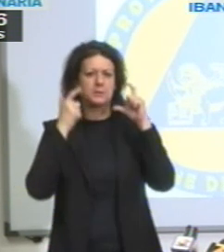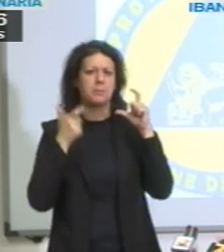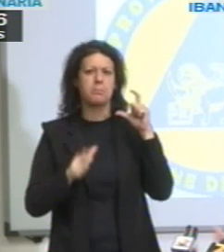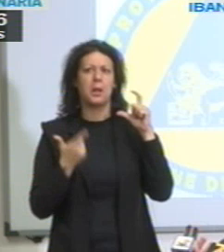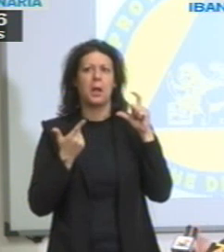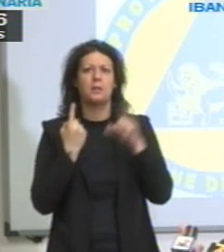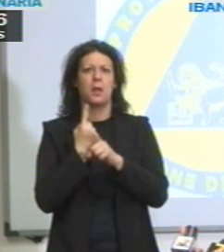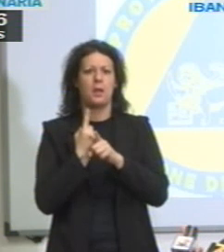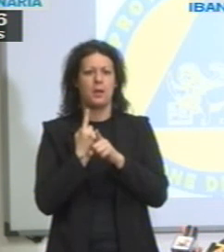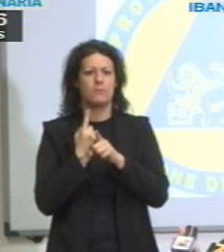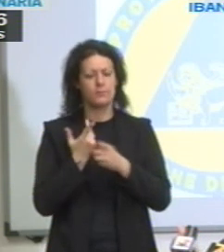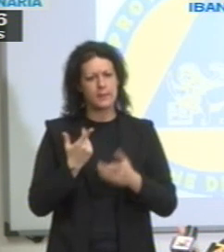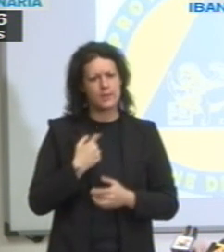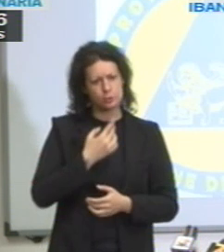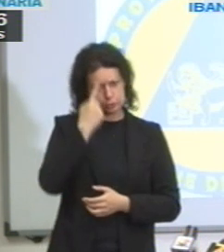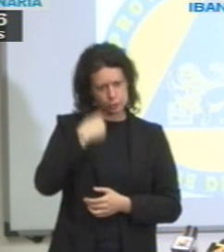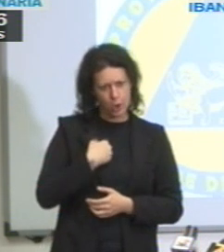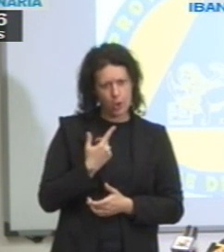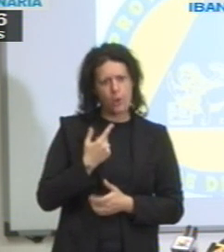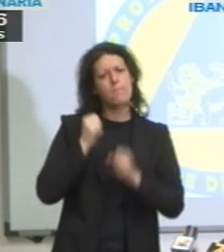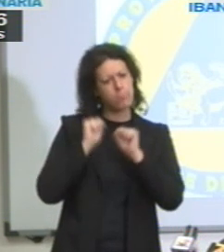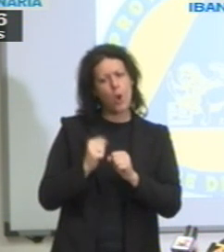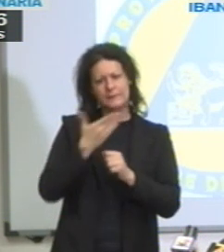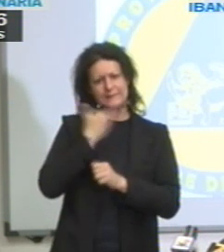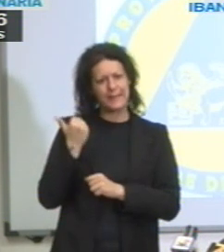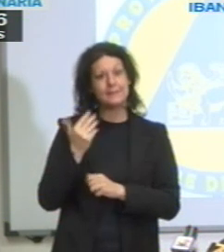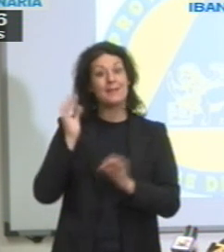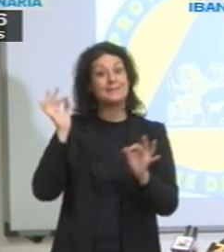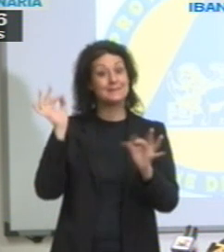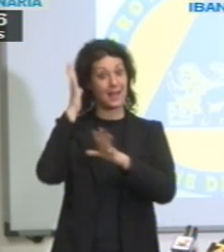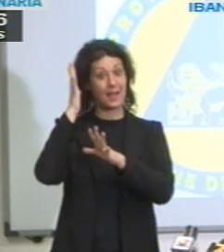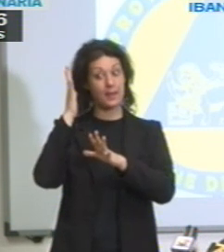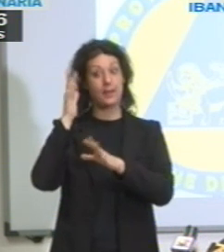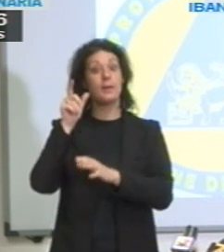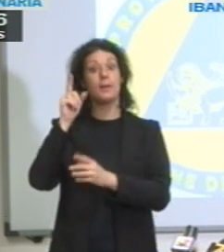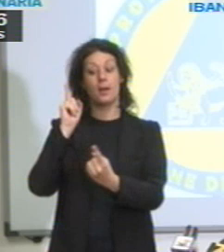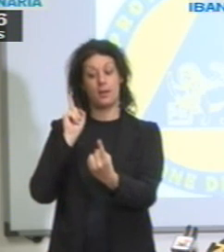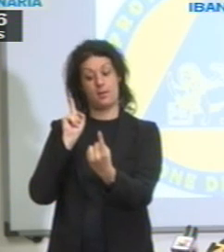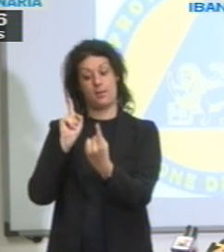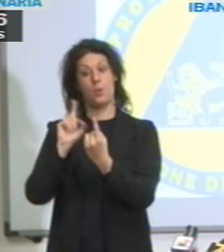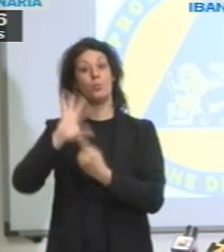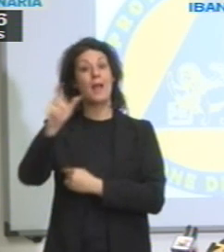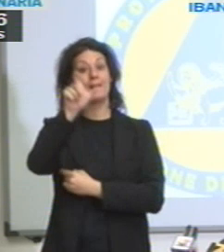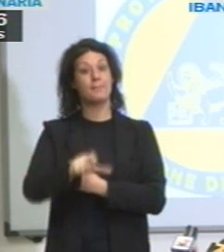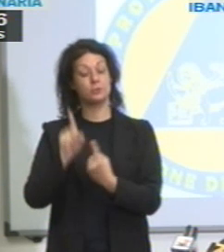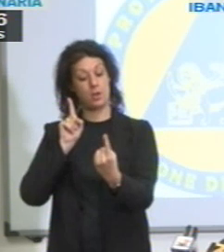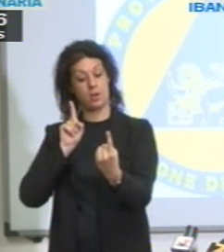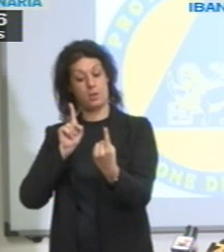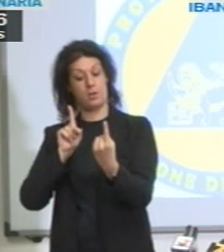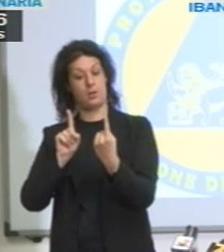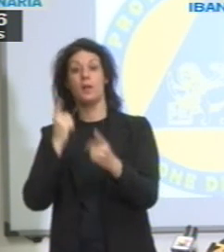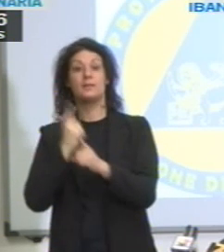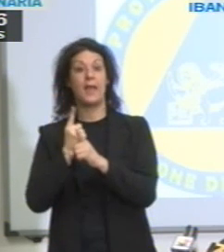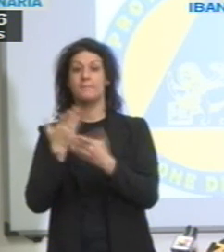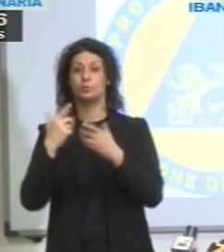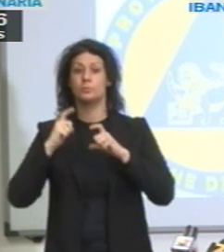può andare tranquillamente senza, ma nel momento in cui incrocia una persona la deve riuscire a rimettersela in